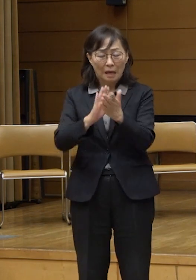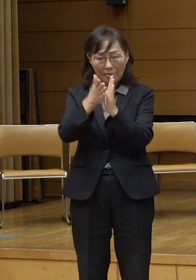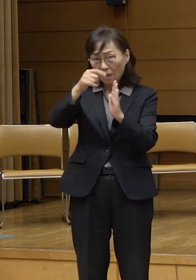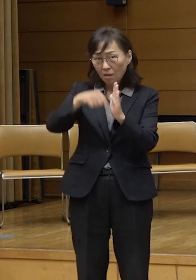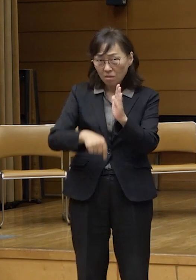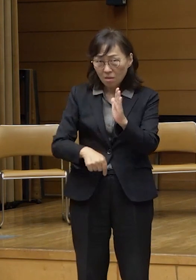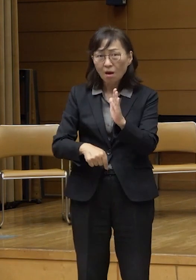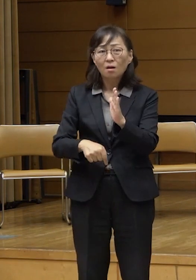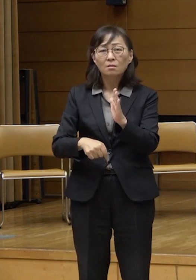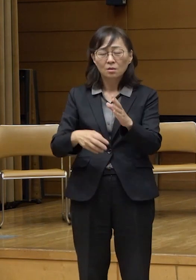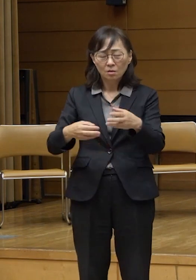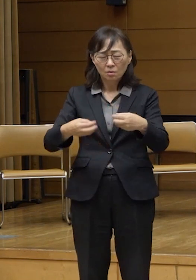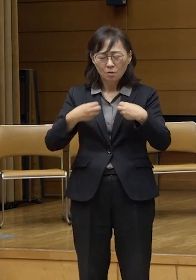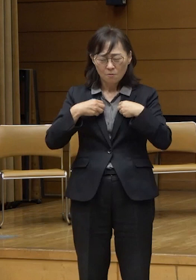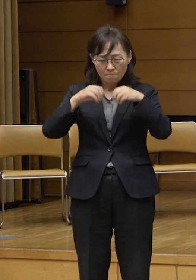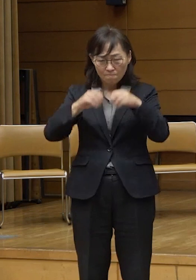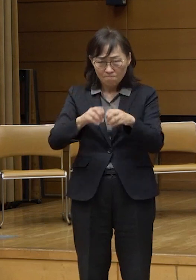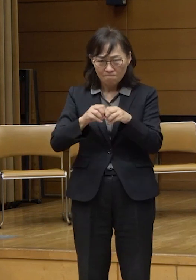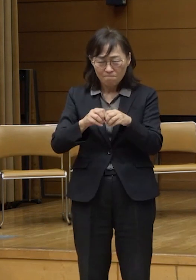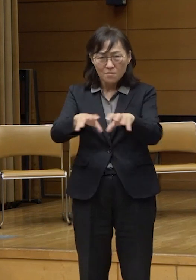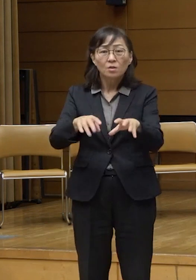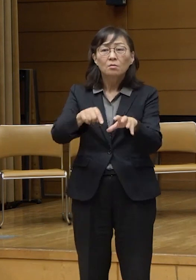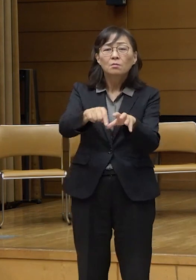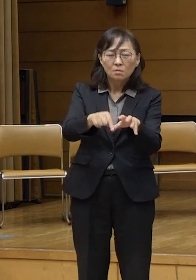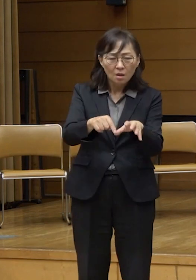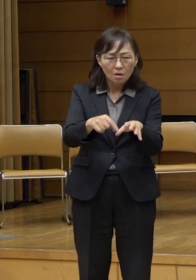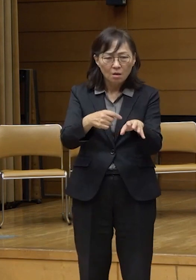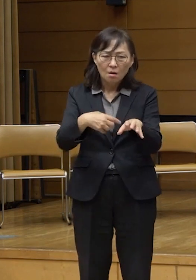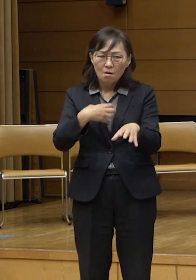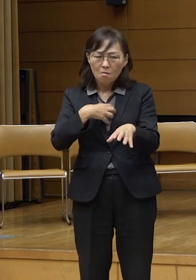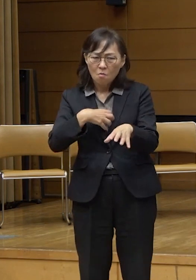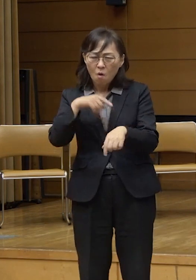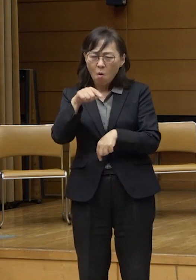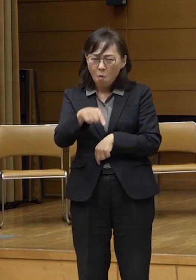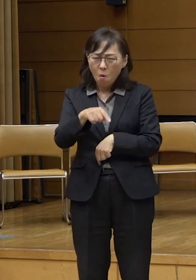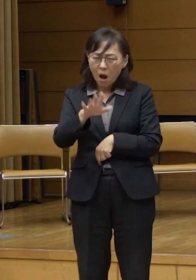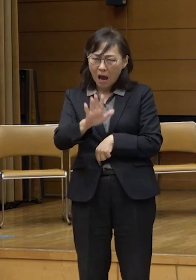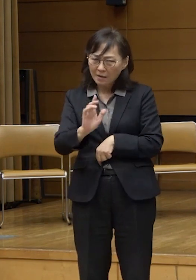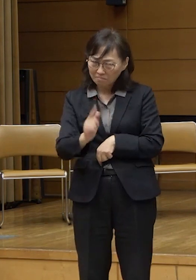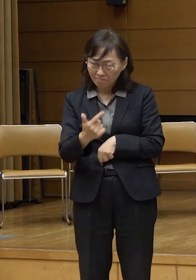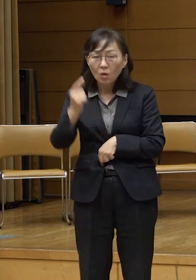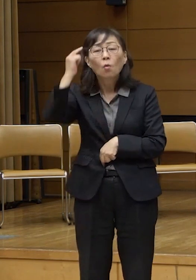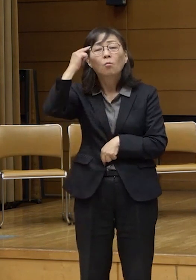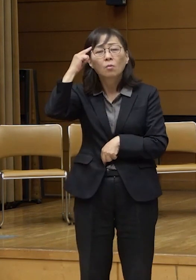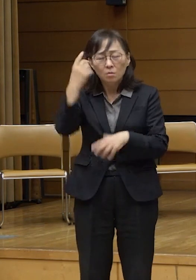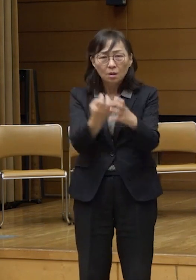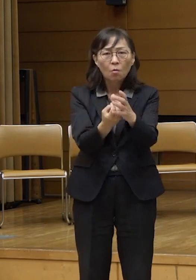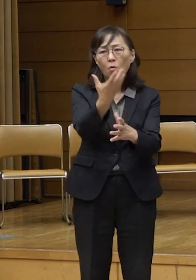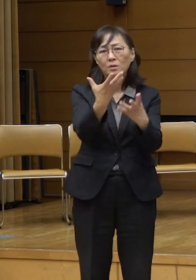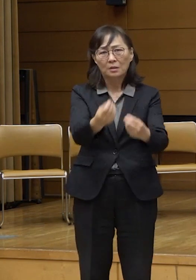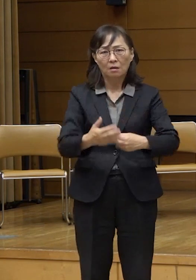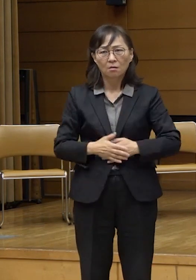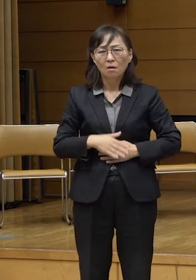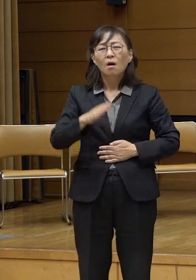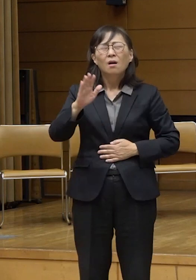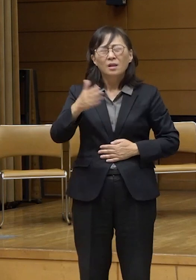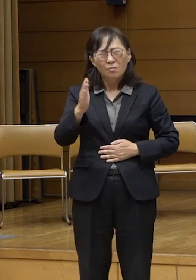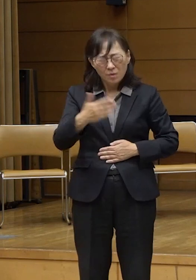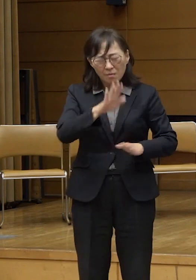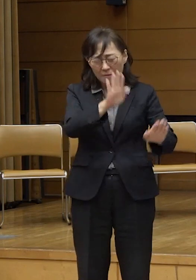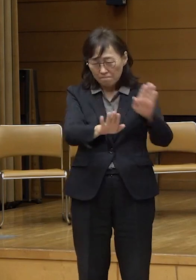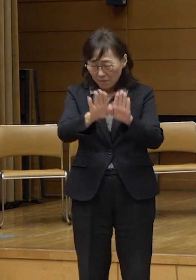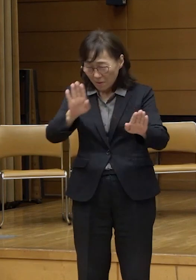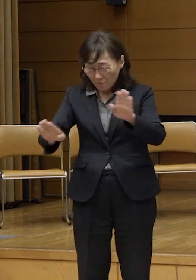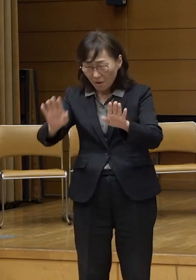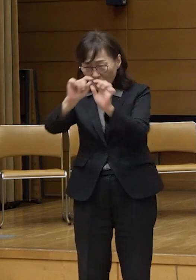ても、ここは出るだろうなっていうところで出たりというのは正直ありました。他方で、 ここまでやっても出るのかというところ